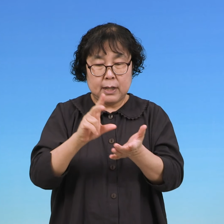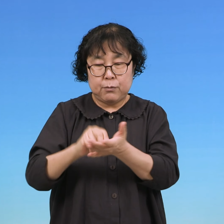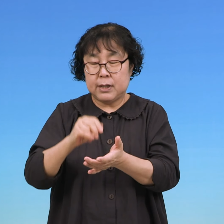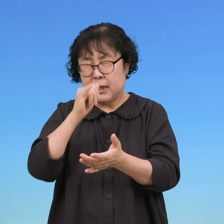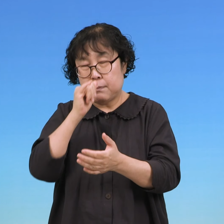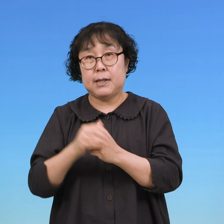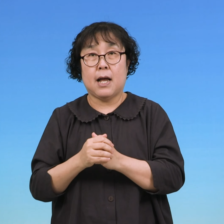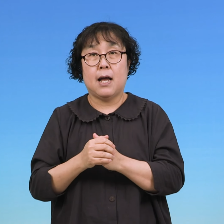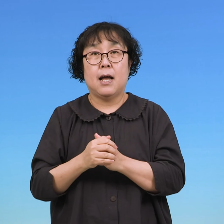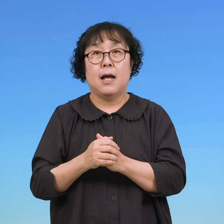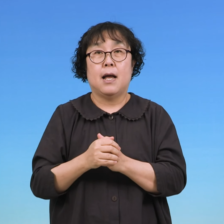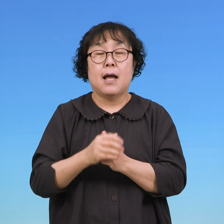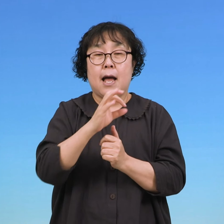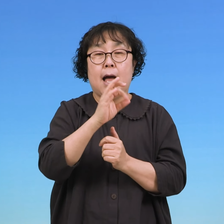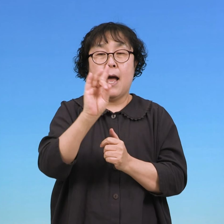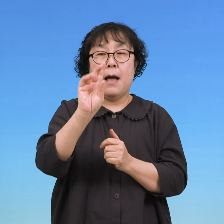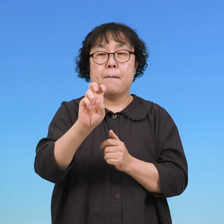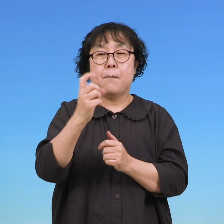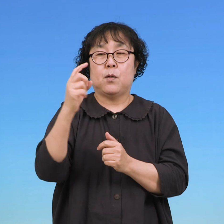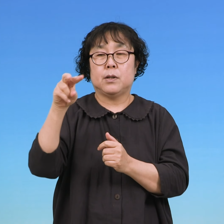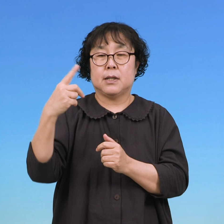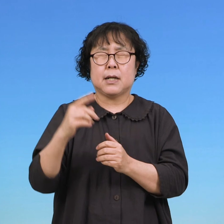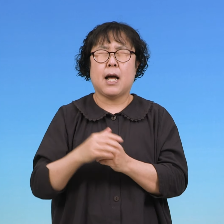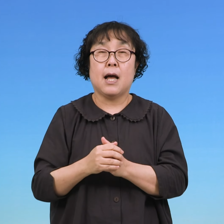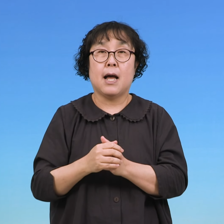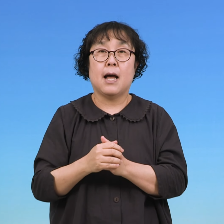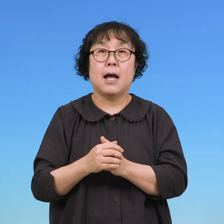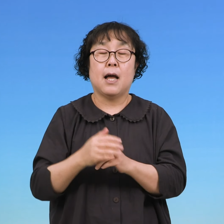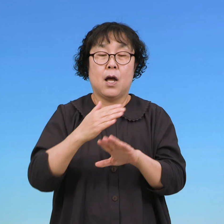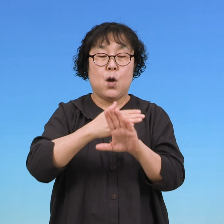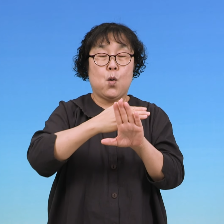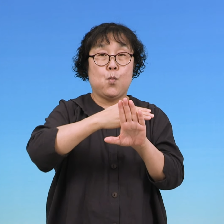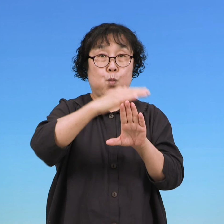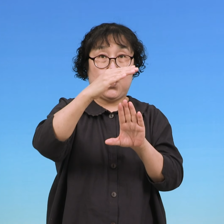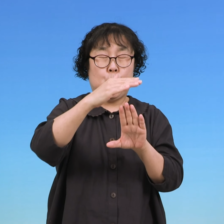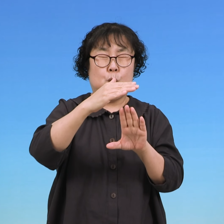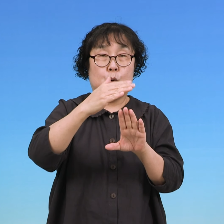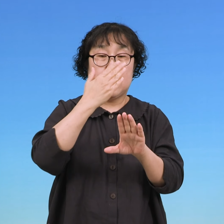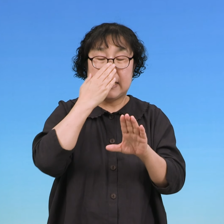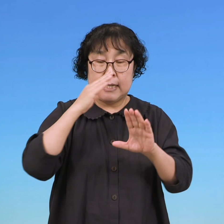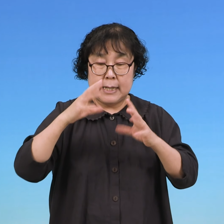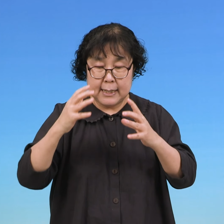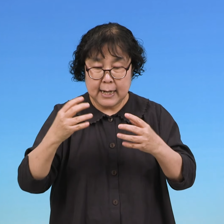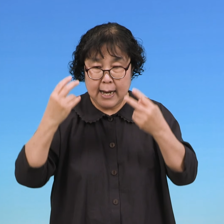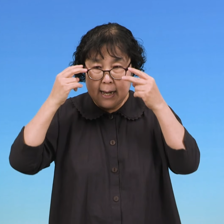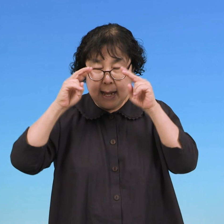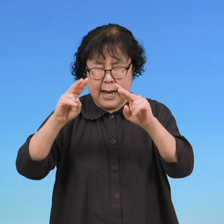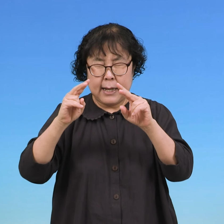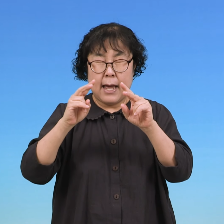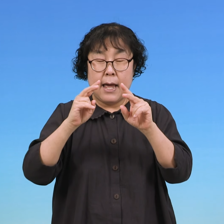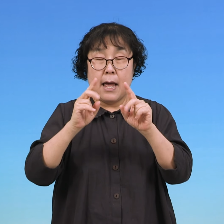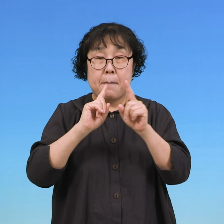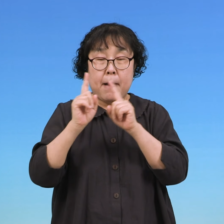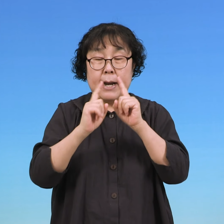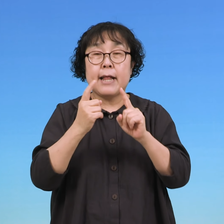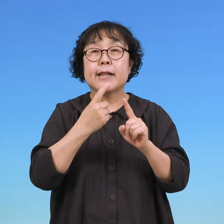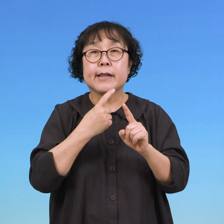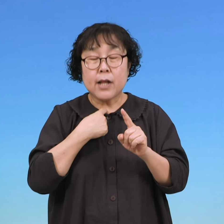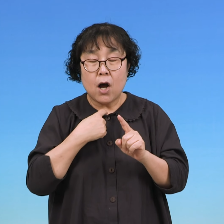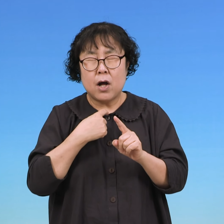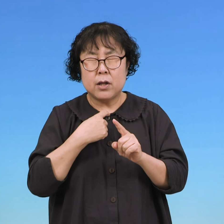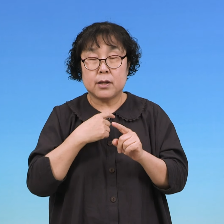주전 8세기의 선지자인 아모스가 당시 북이스라엘을 향해 부르짖었던 비판의 내용이 오늘날 우리 사회에